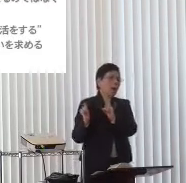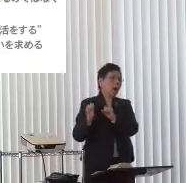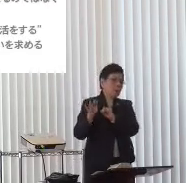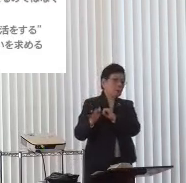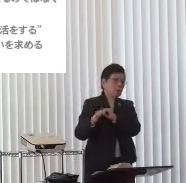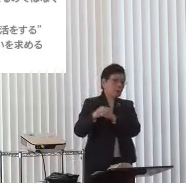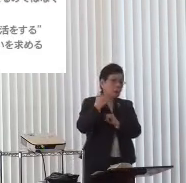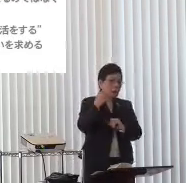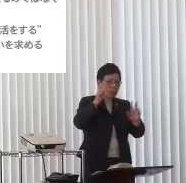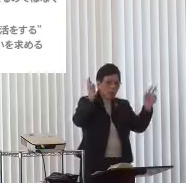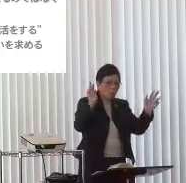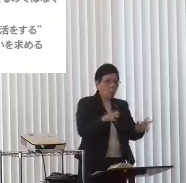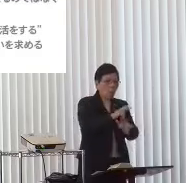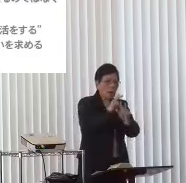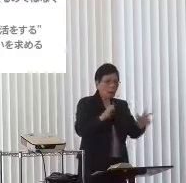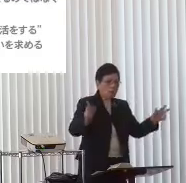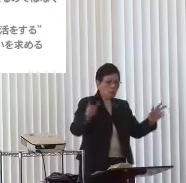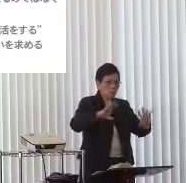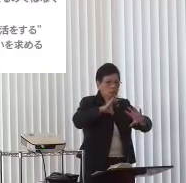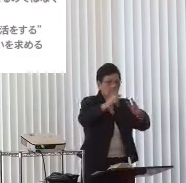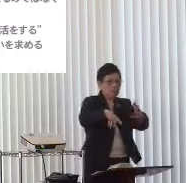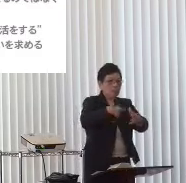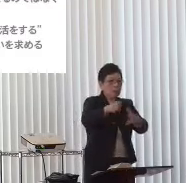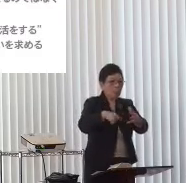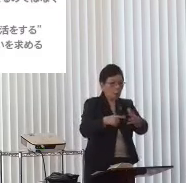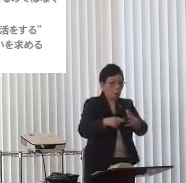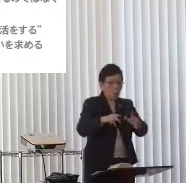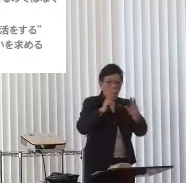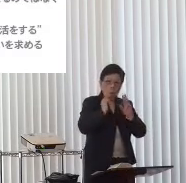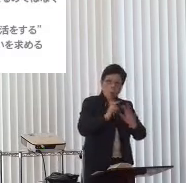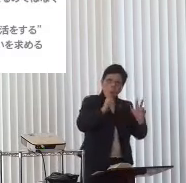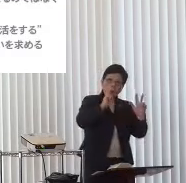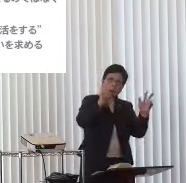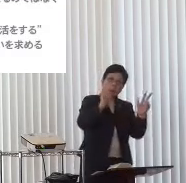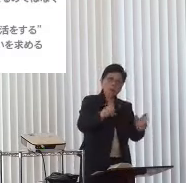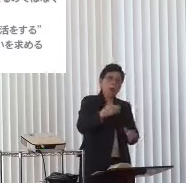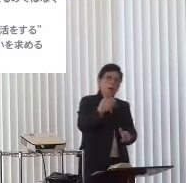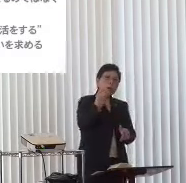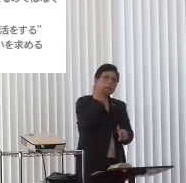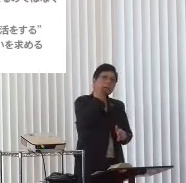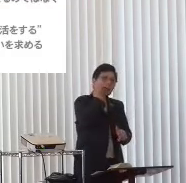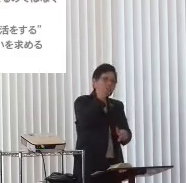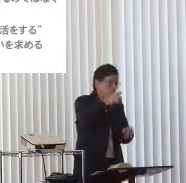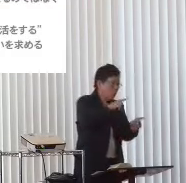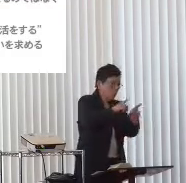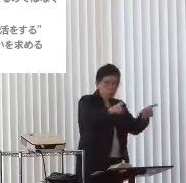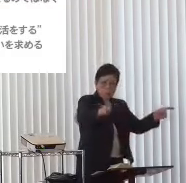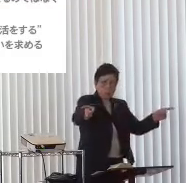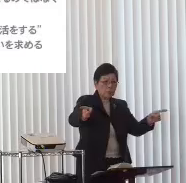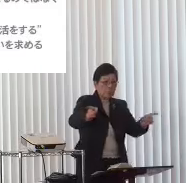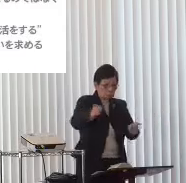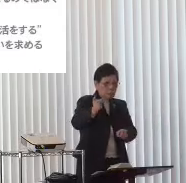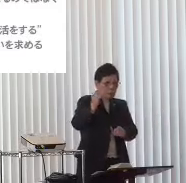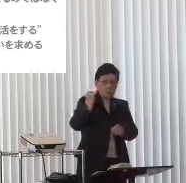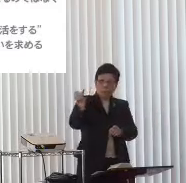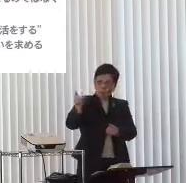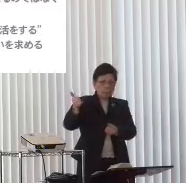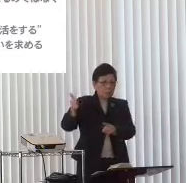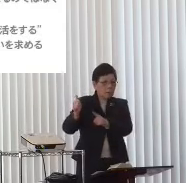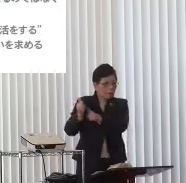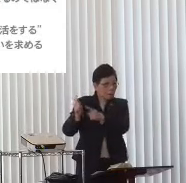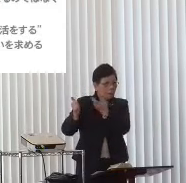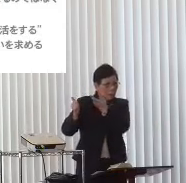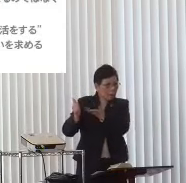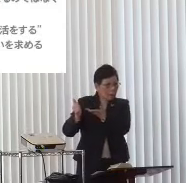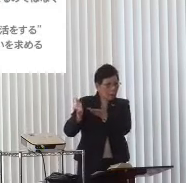るかって、音楽の世界でもそうですね、音楽やる方は誰に指示したか、誰を師匠にしているか、誰に習ったのかっ